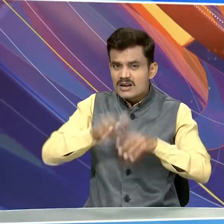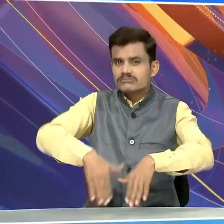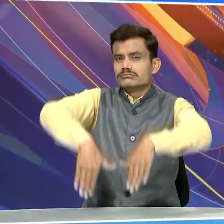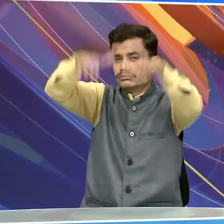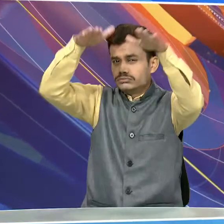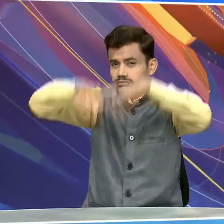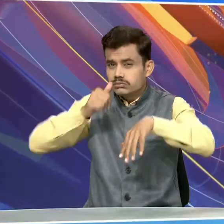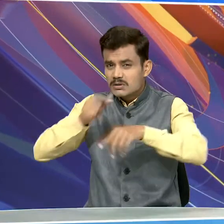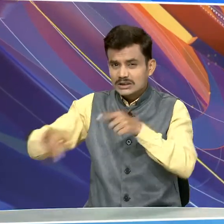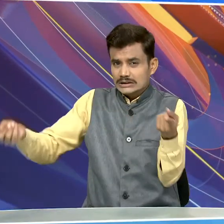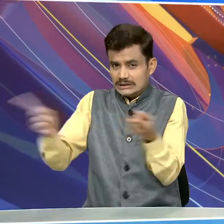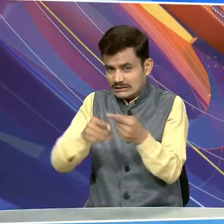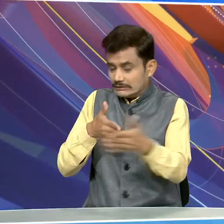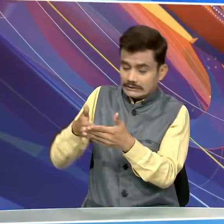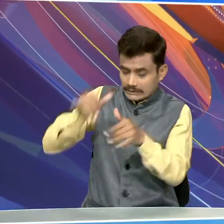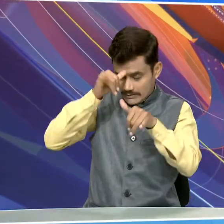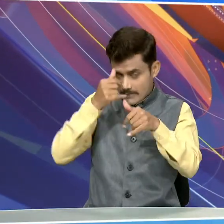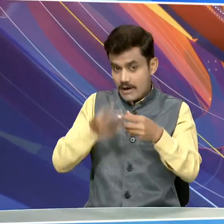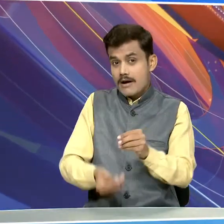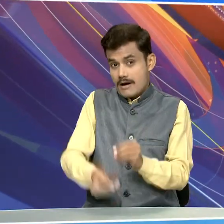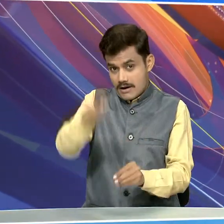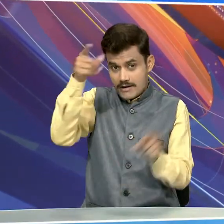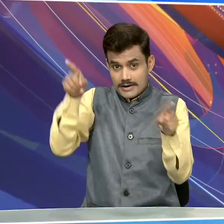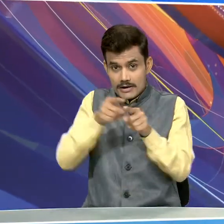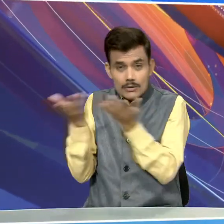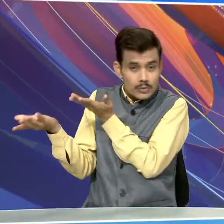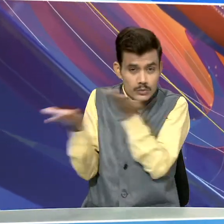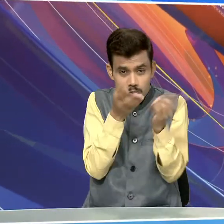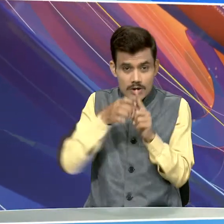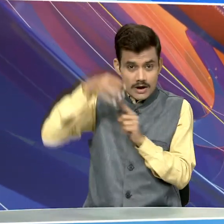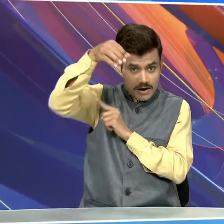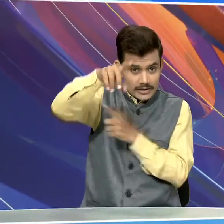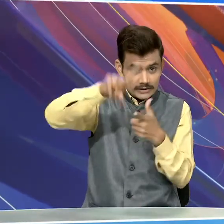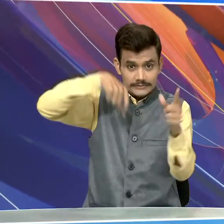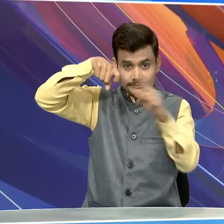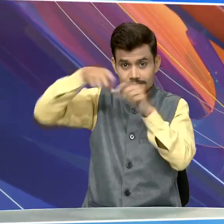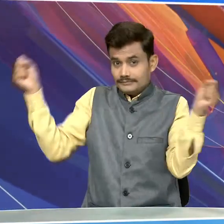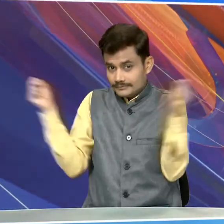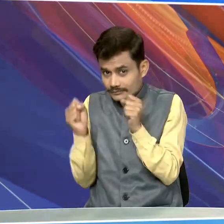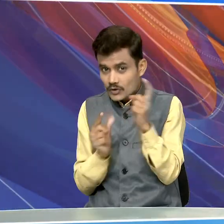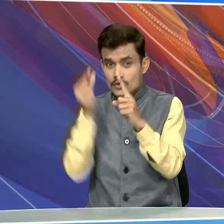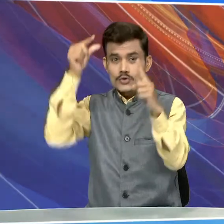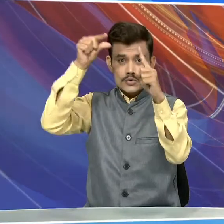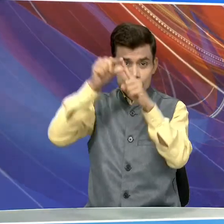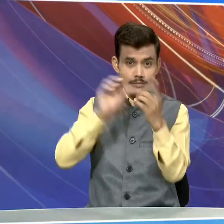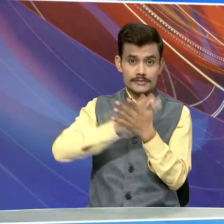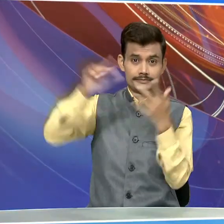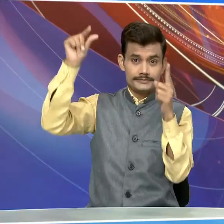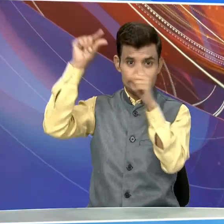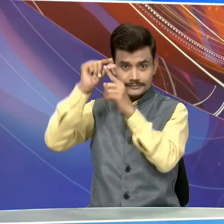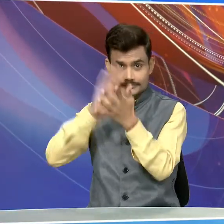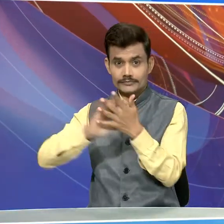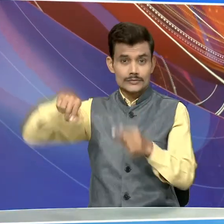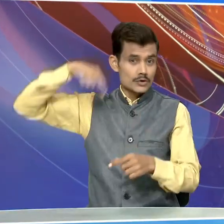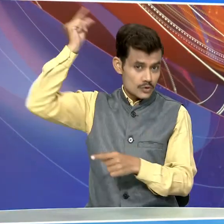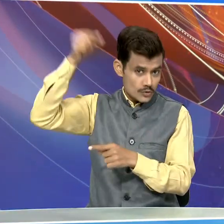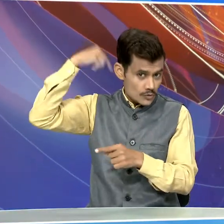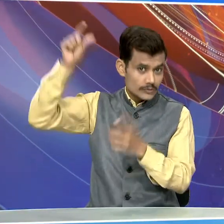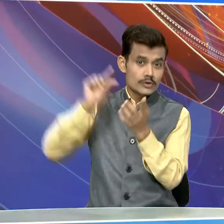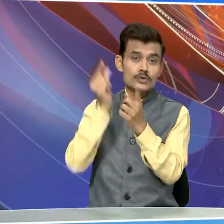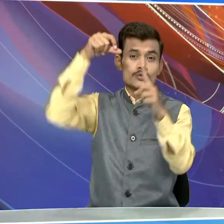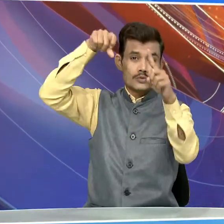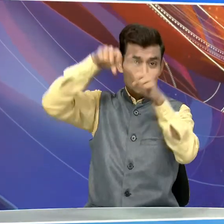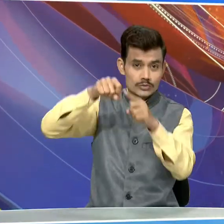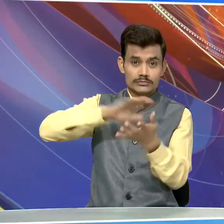और बाढ़ के हालात से जूझ रहे हैं। मौसम विभाग ने जम्मू कश्मीर, उत्तर प्रदेश, हिमाचल, उत्तराखंड, पंजाब